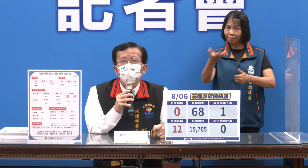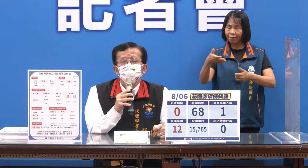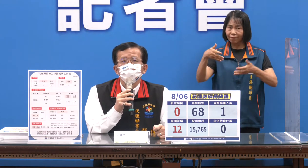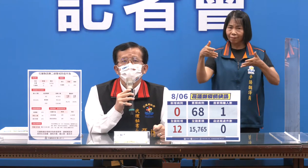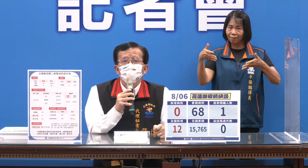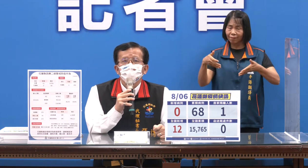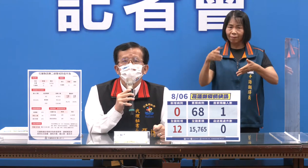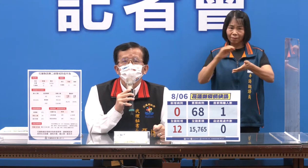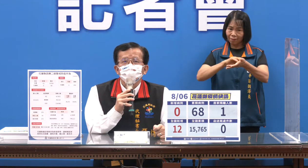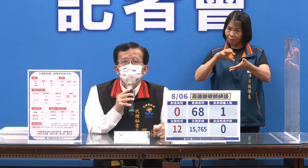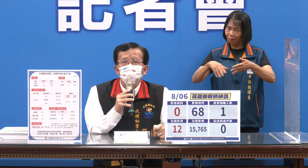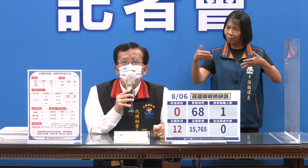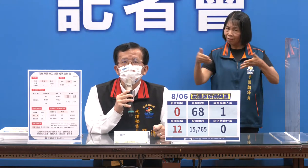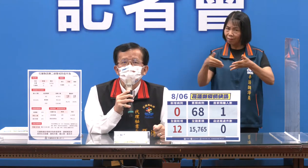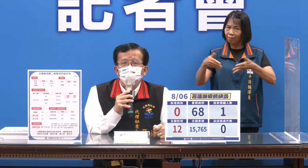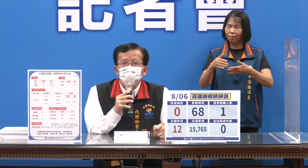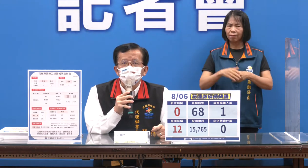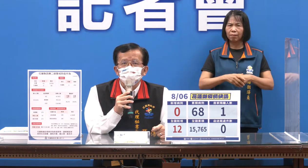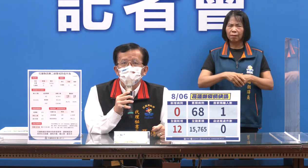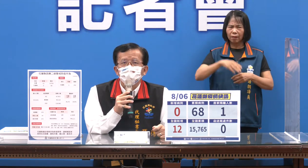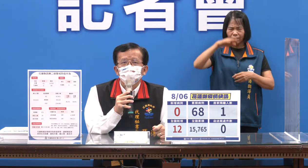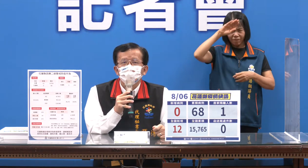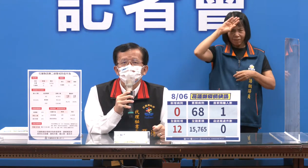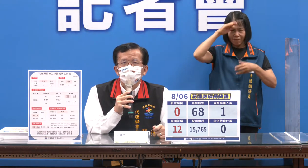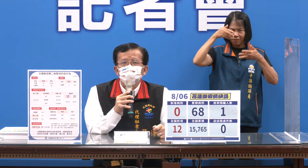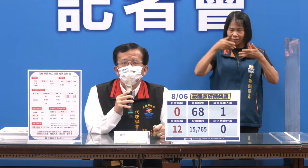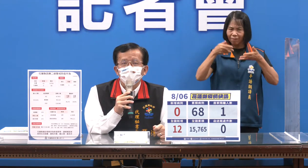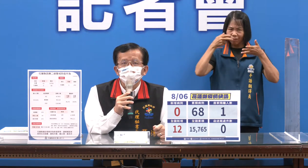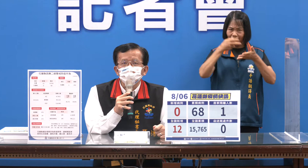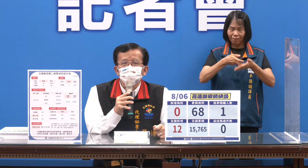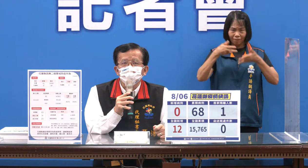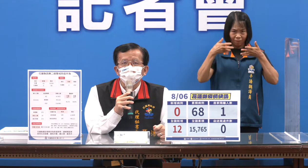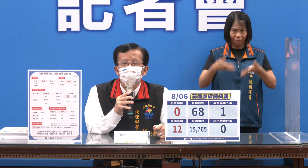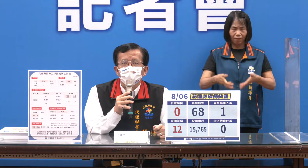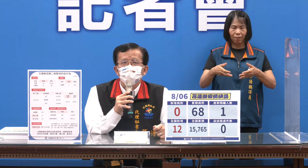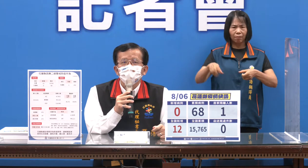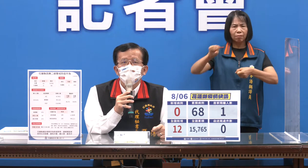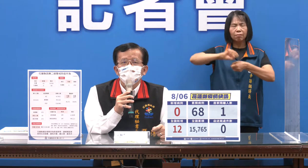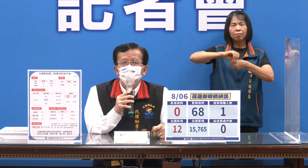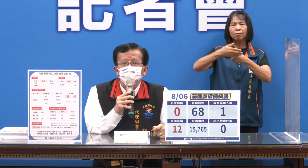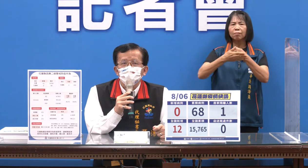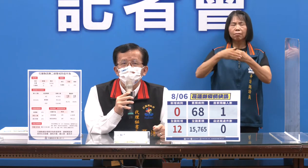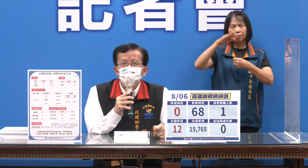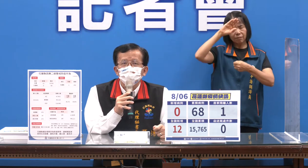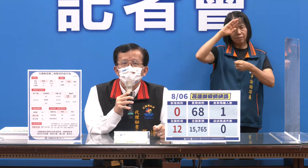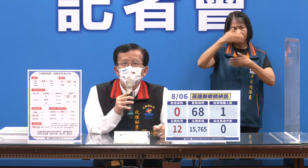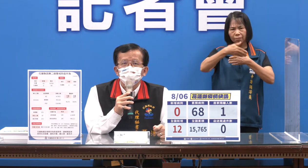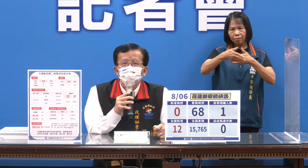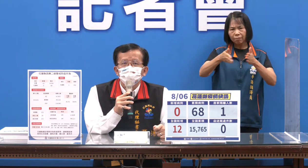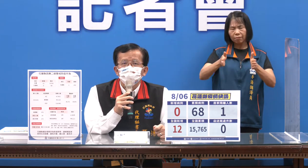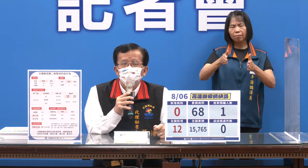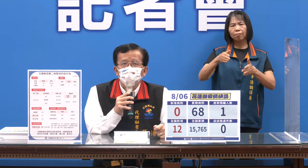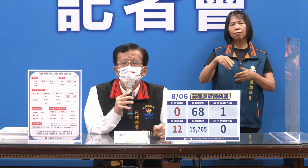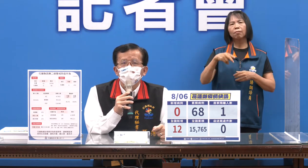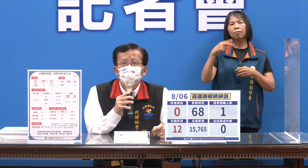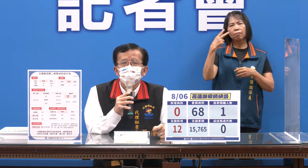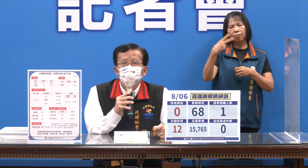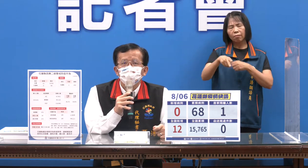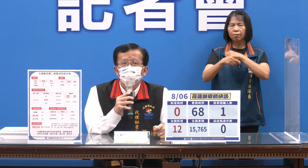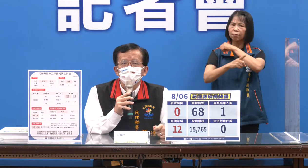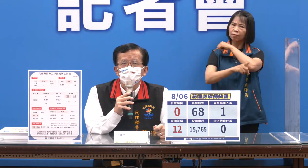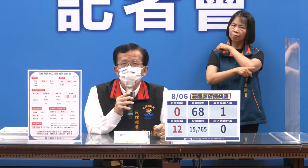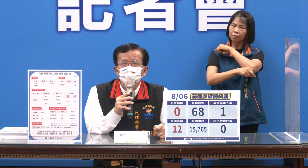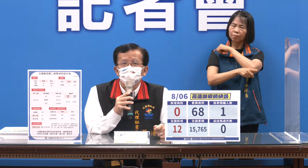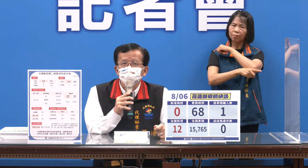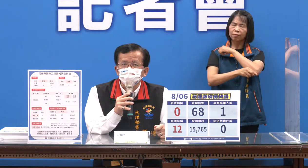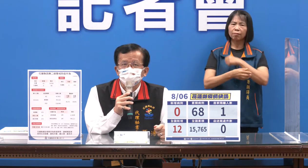病况曾经严重到住加护病房，甚至到最后